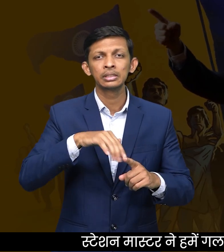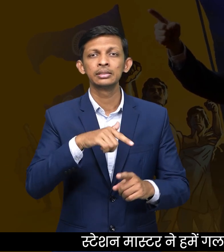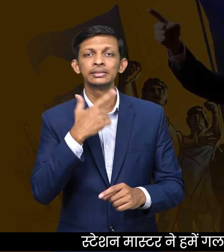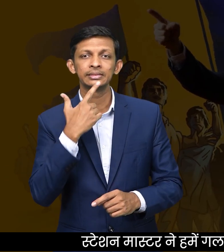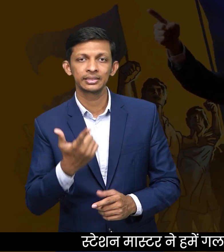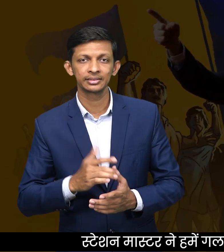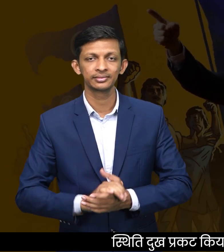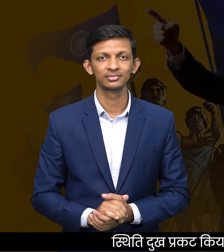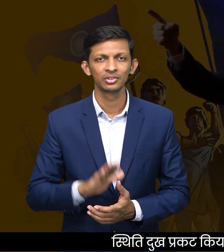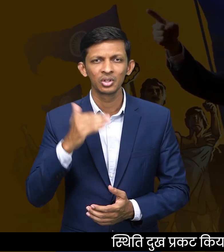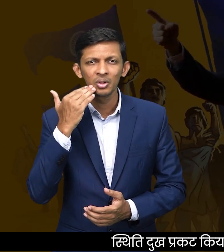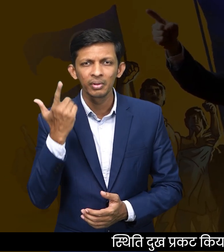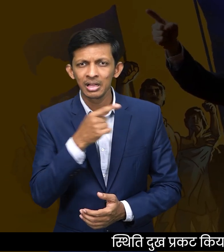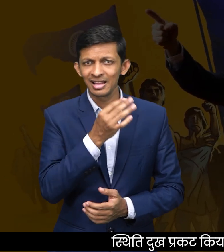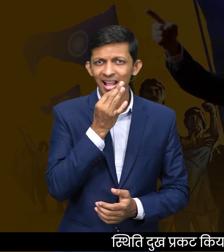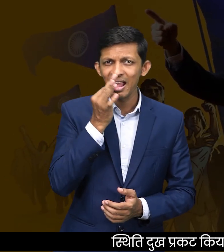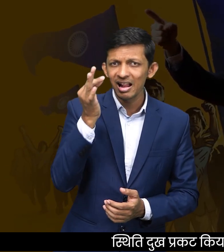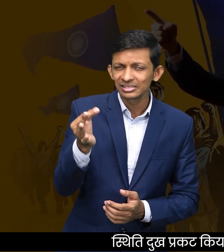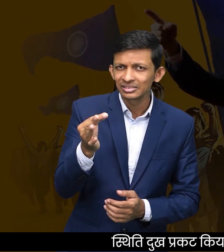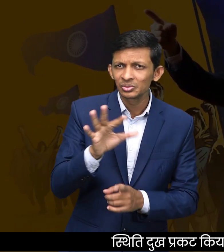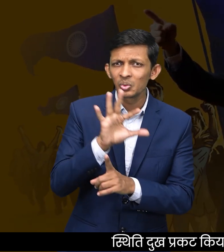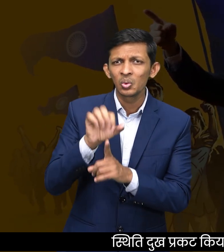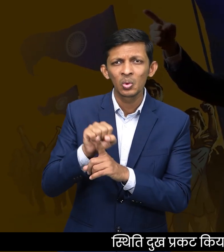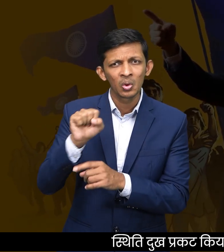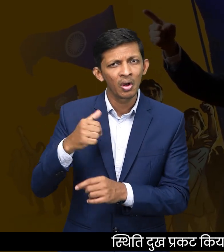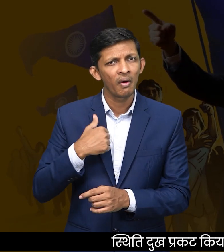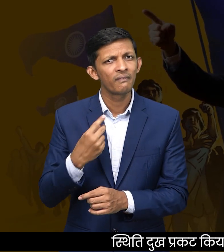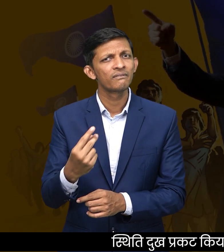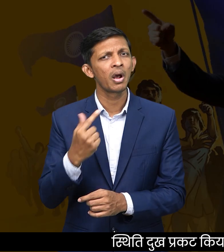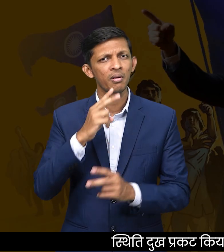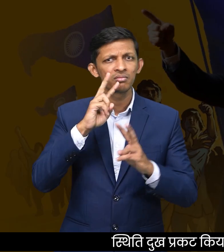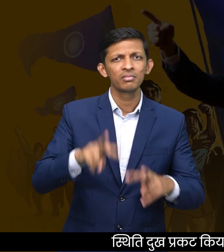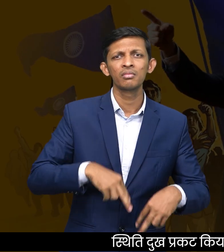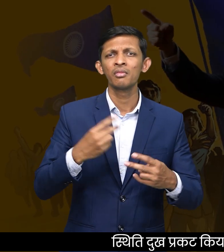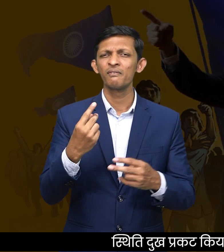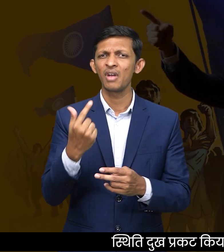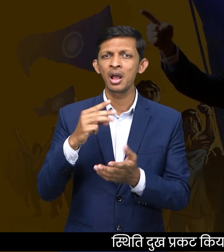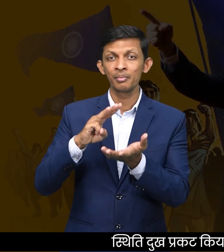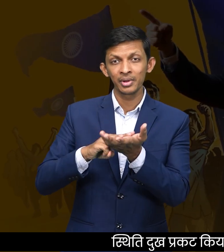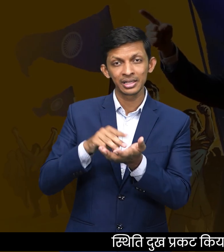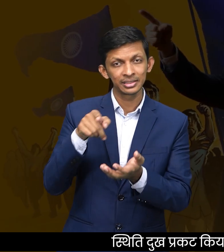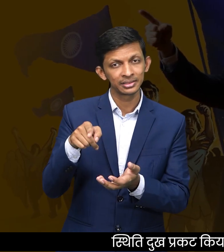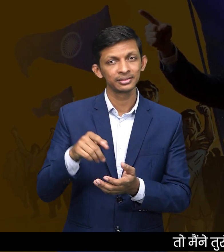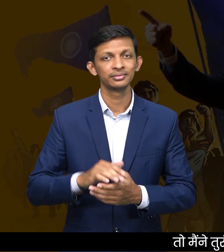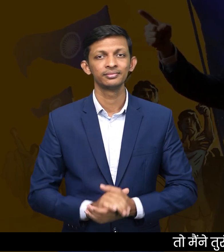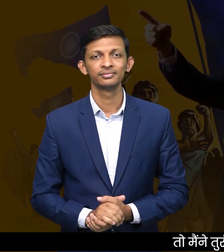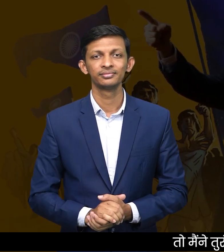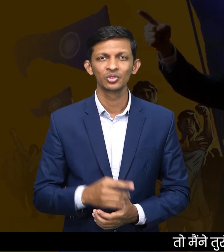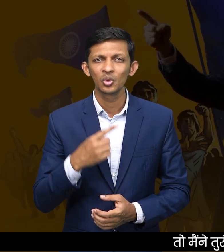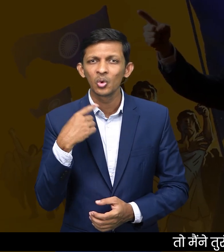और हमारी स्थिति पर दुख प्रकट किया। जब उसने हमारी पहचान के बारे में पूछा, तो मैंने तुरंत जवाब